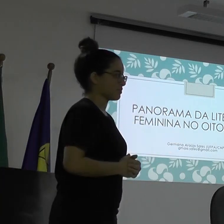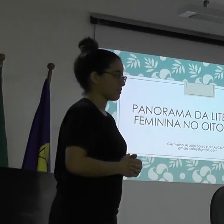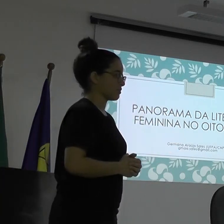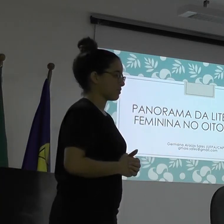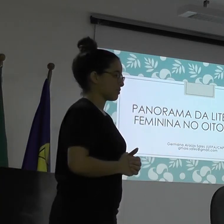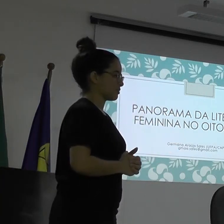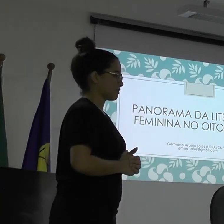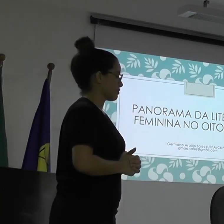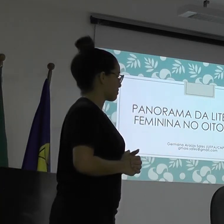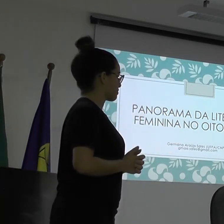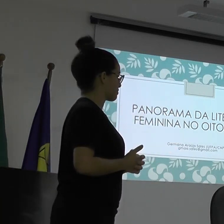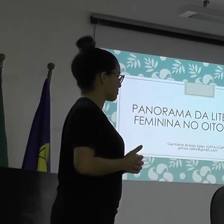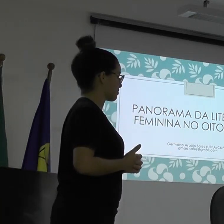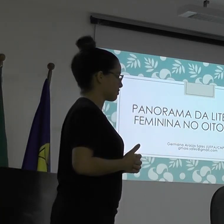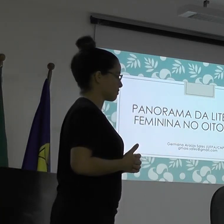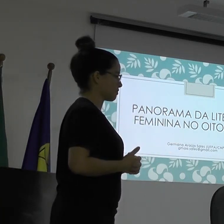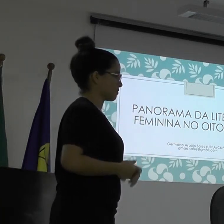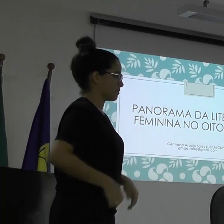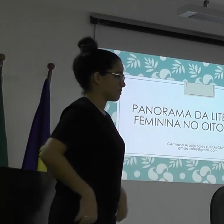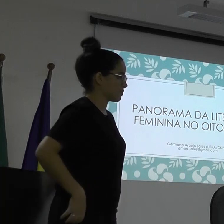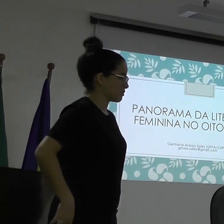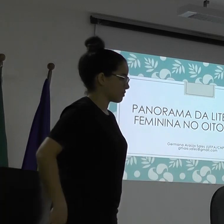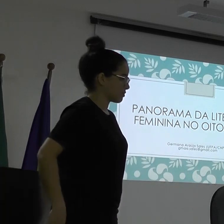Não sei.